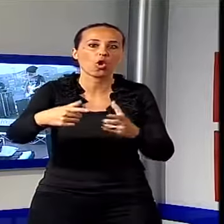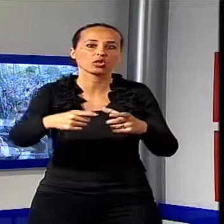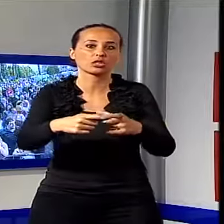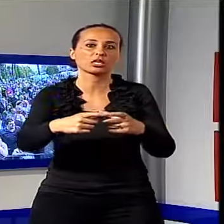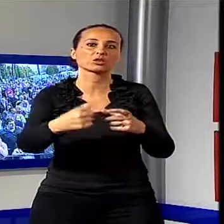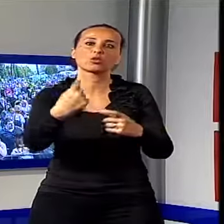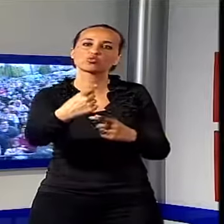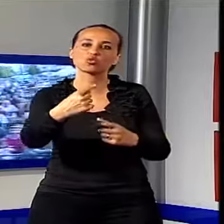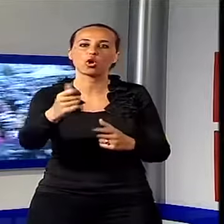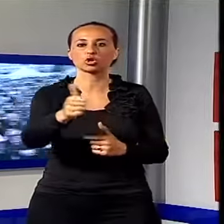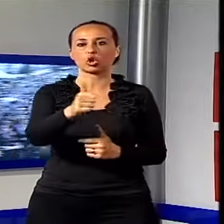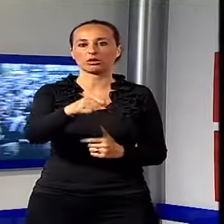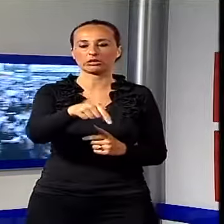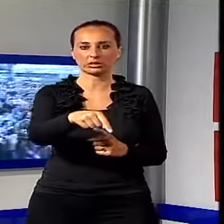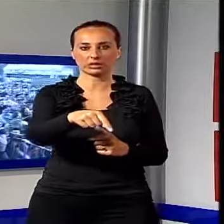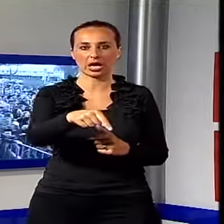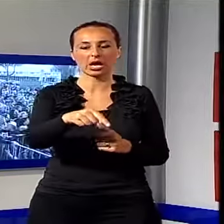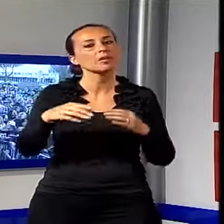cominciare il concerto ha scelto Aprile.